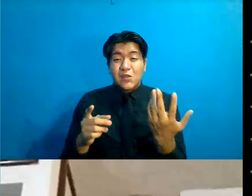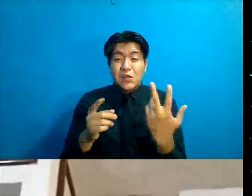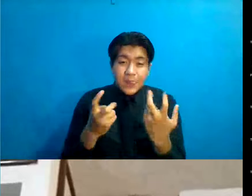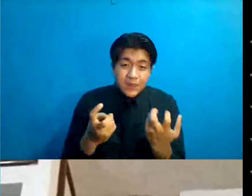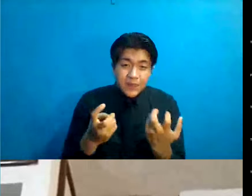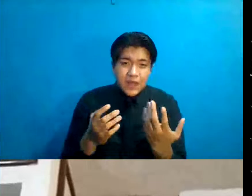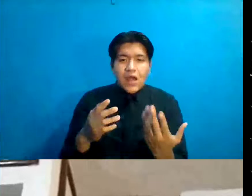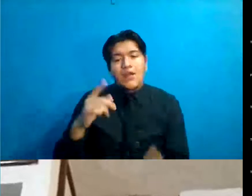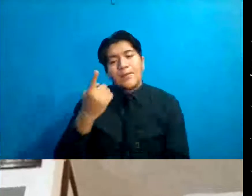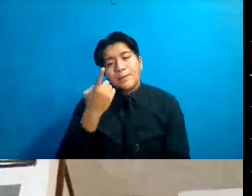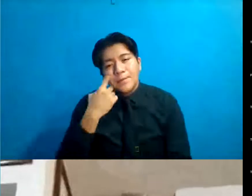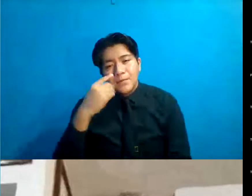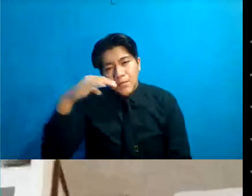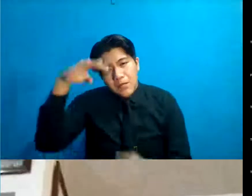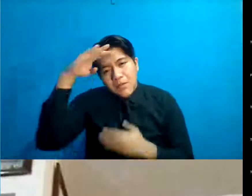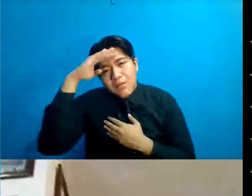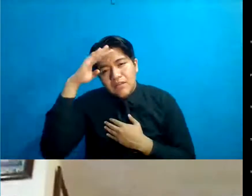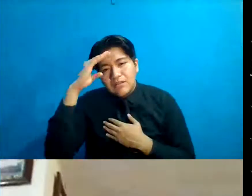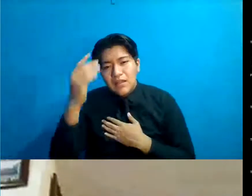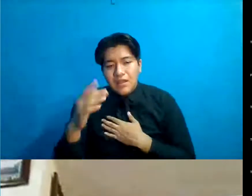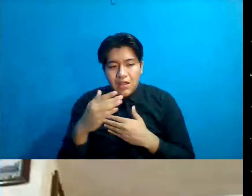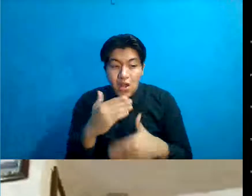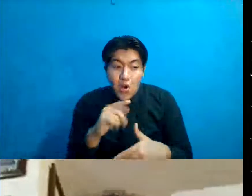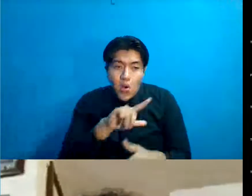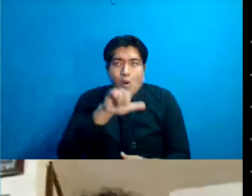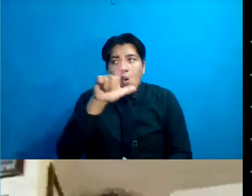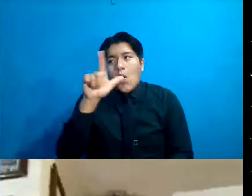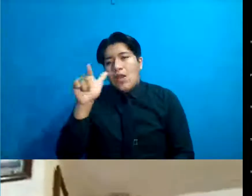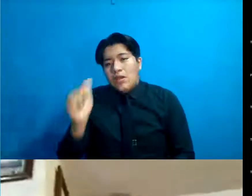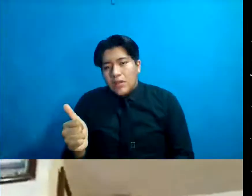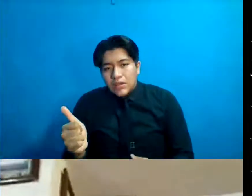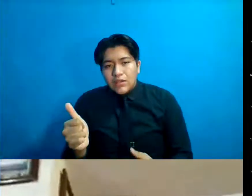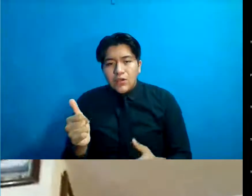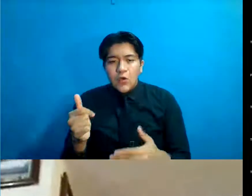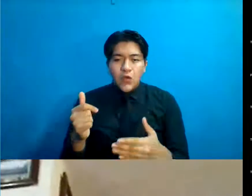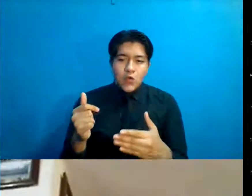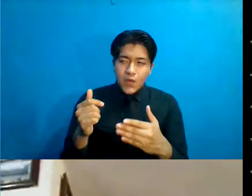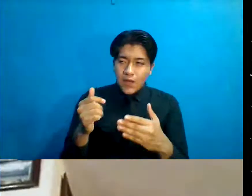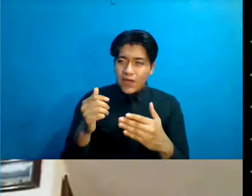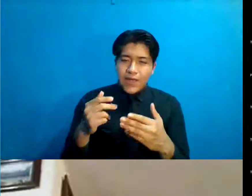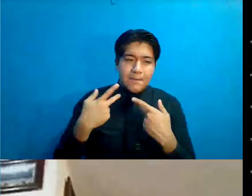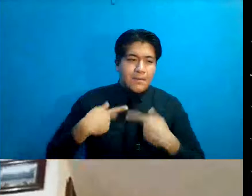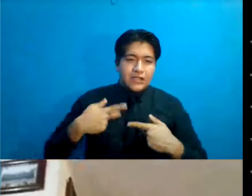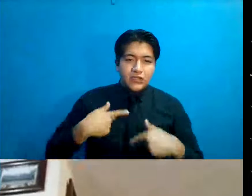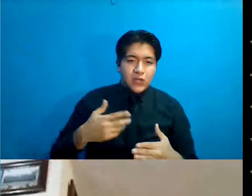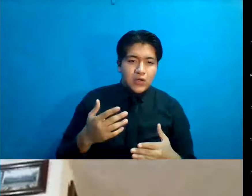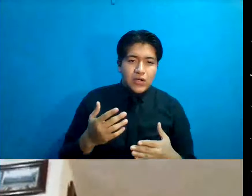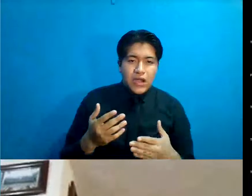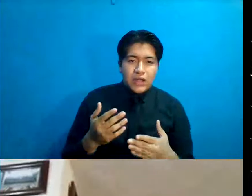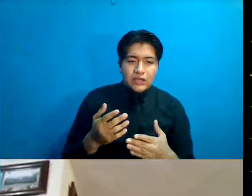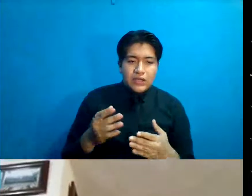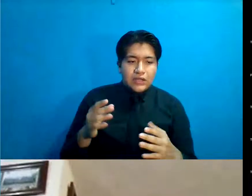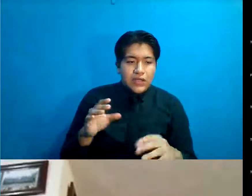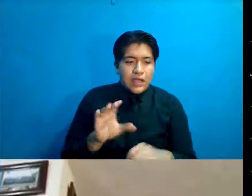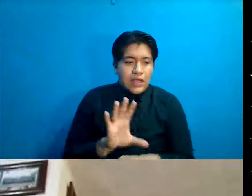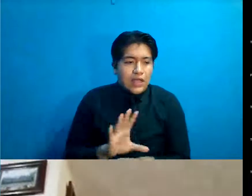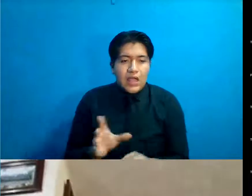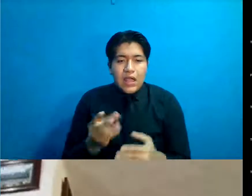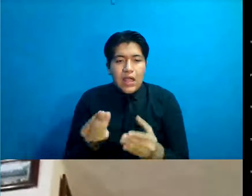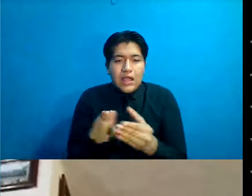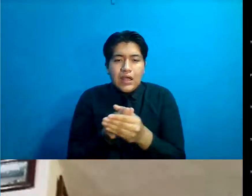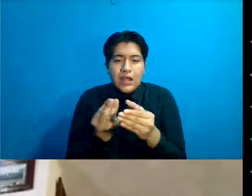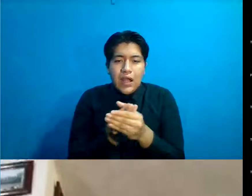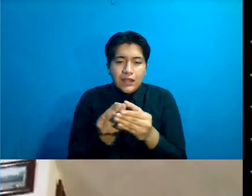Ahora imagínense, súmenle ustedes el no poder disfrutar clases en su propia lengua